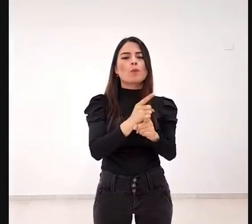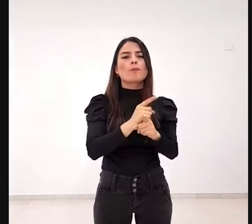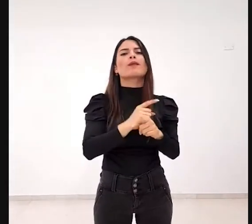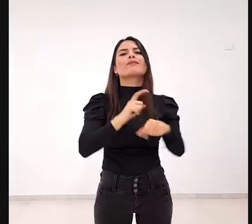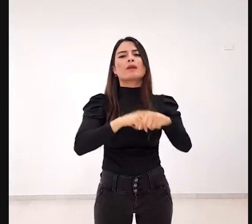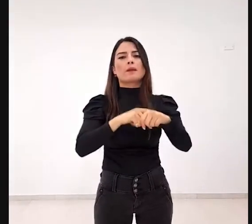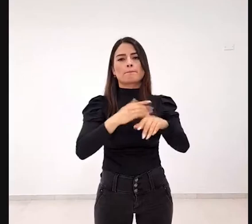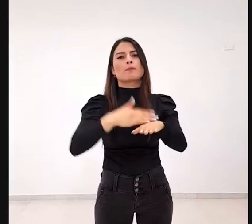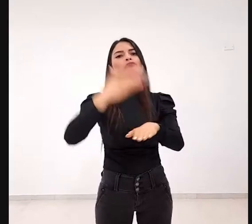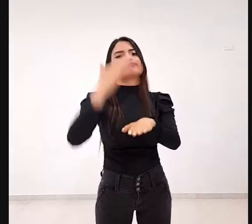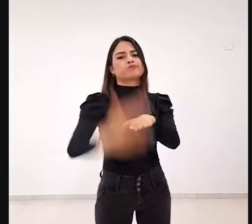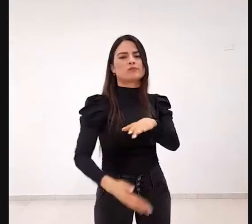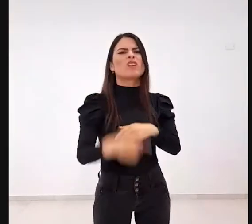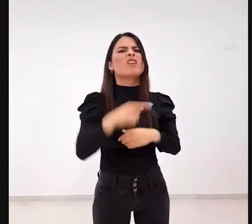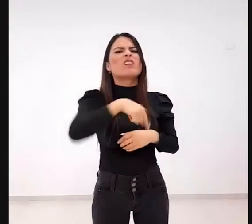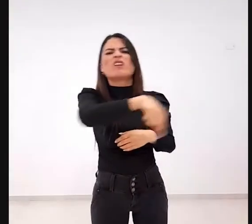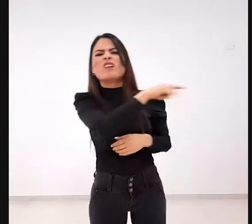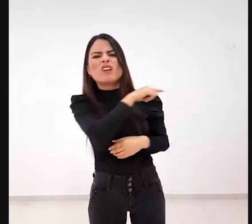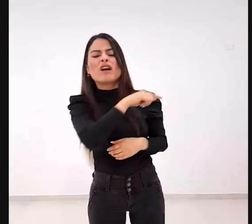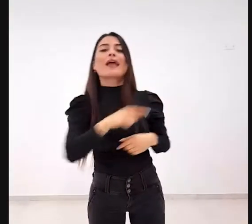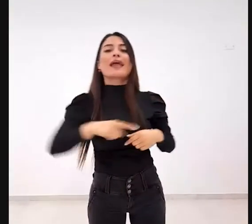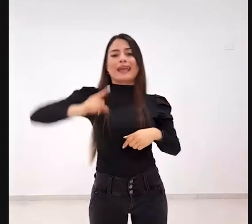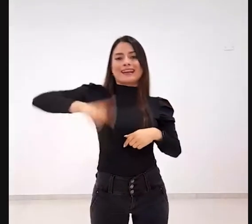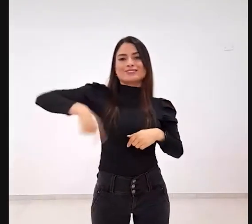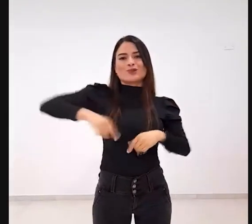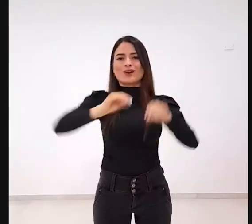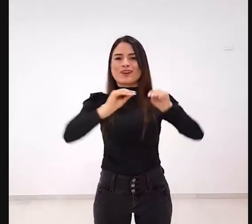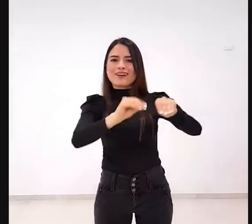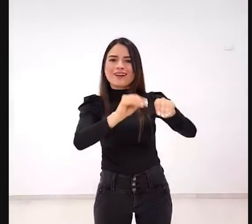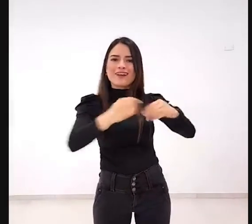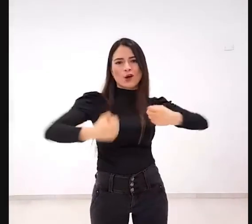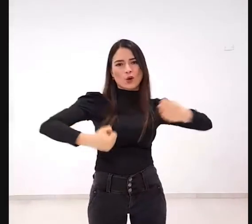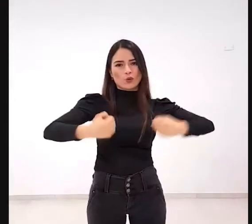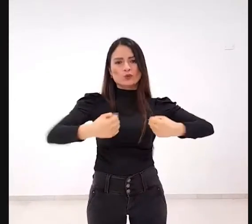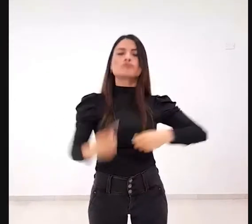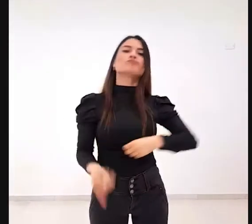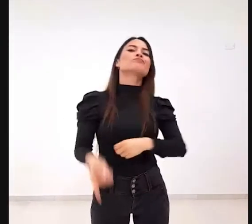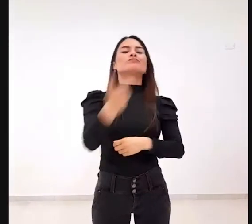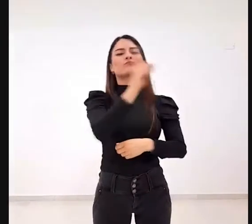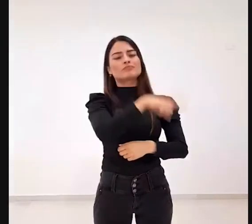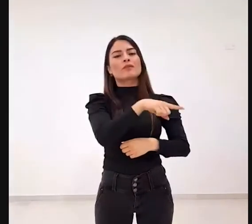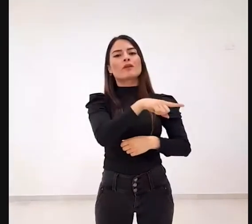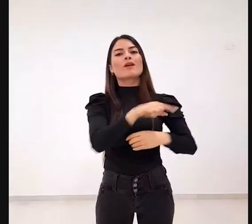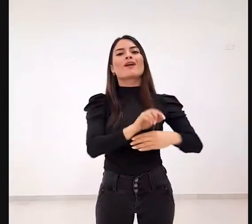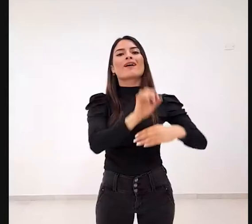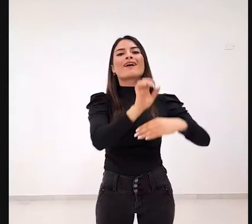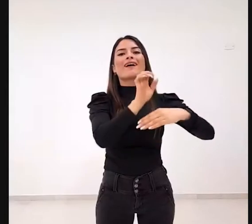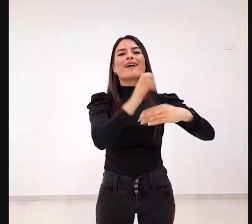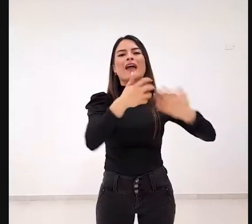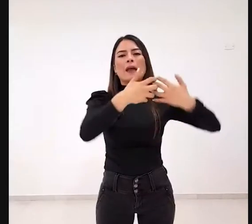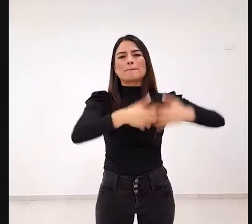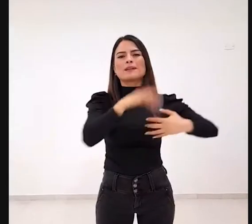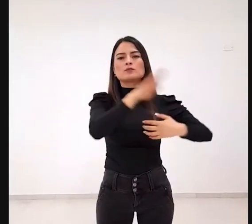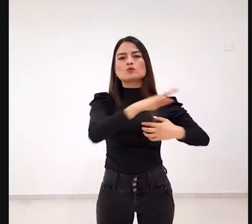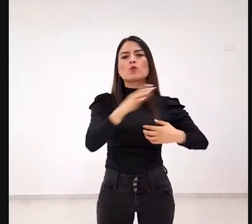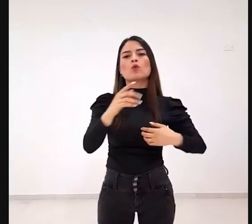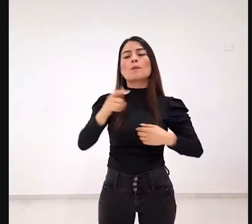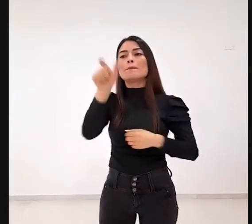conducción cientos de cientos de conductores gris papel